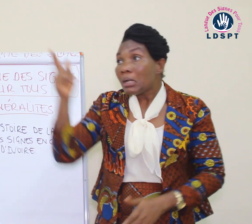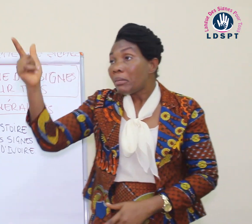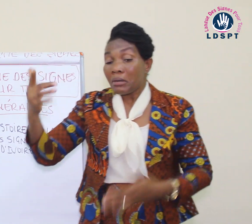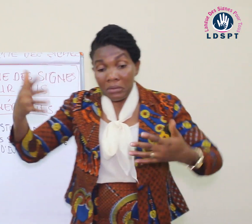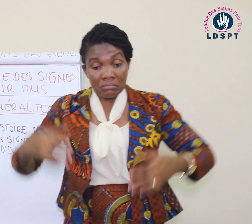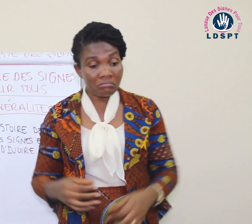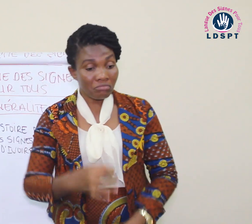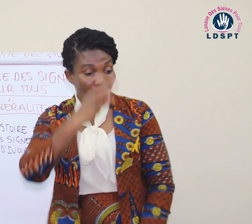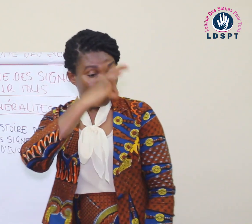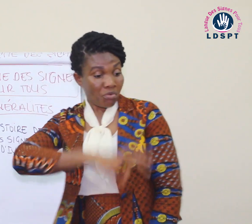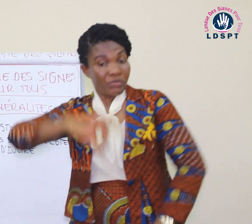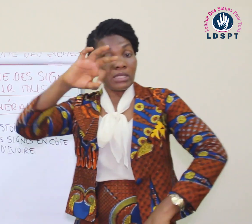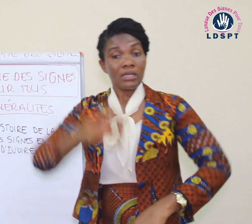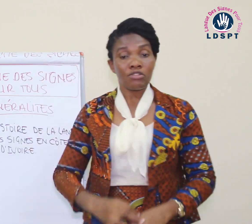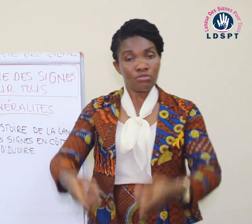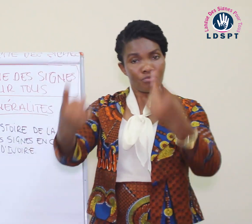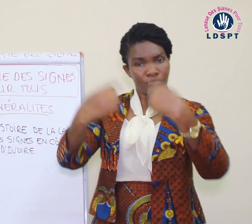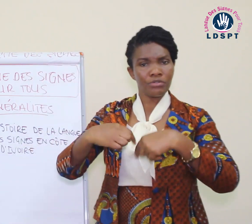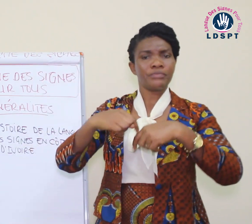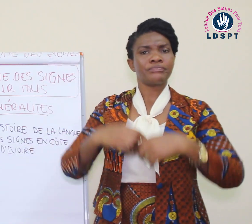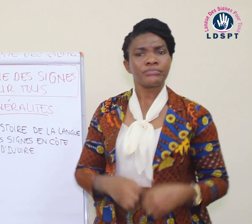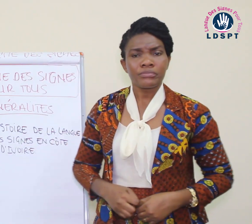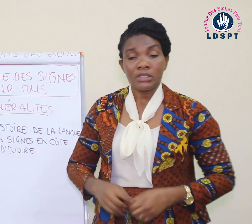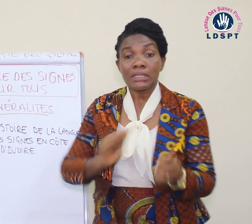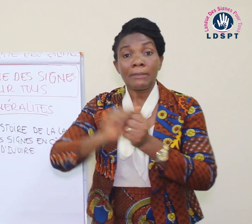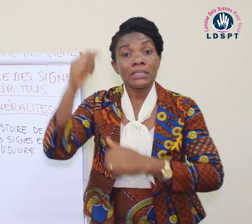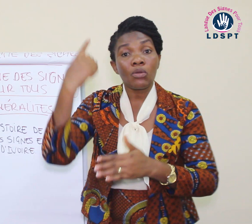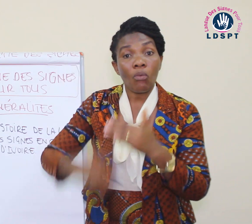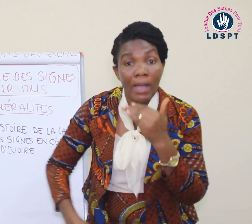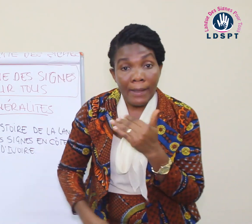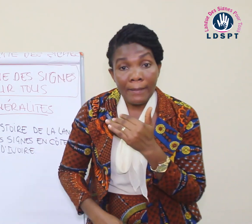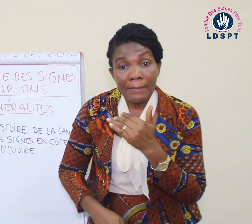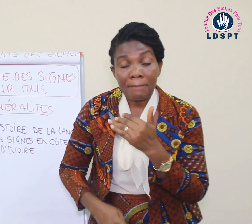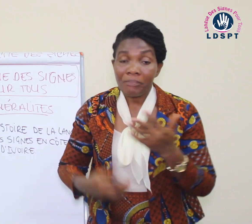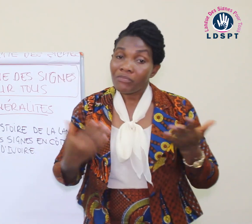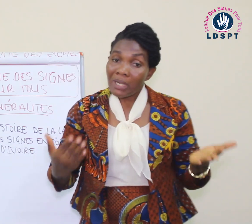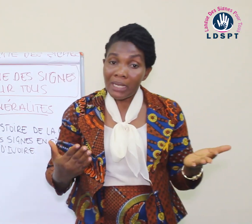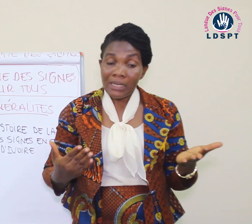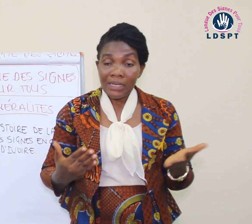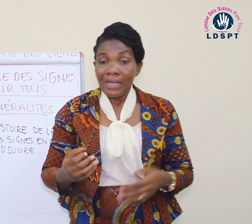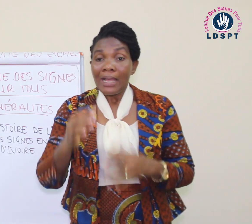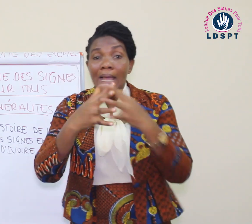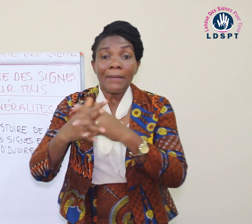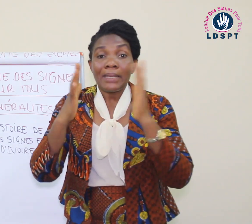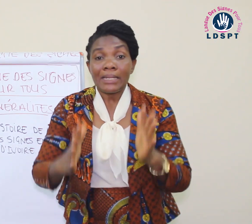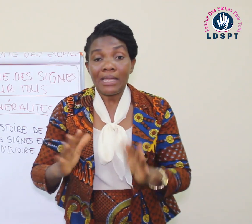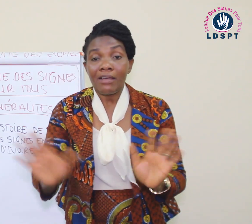bondissent sur l'opportunité. Qu'est-ce qui va se passer? Que feront-ils du travail